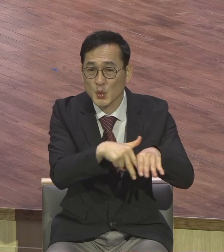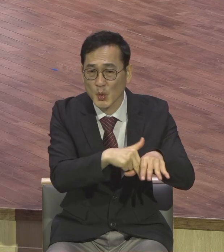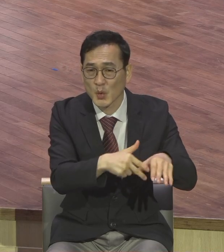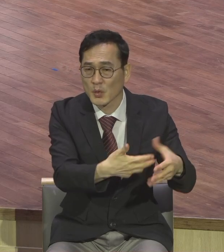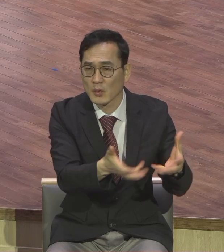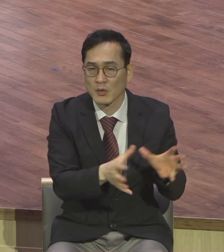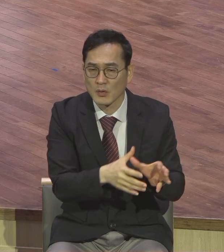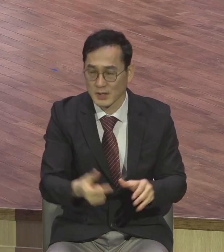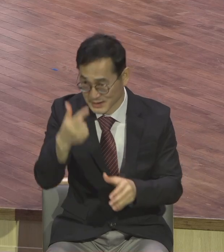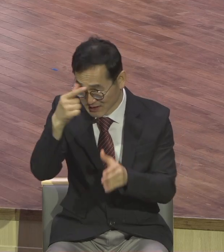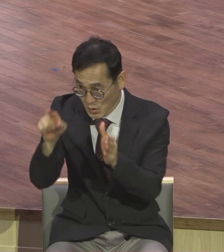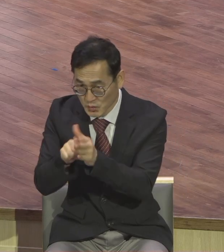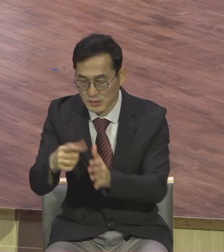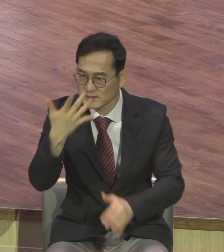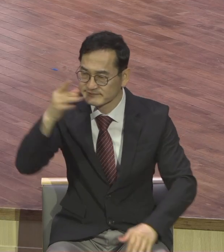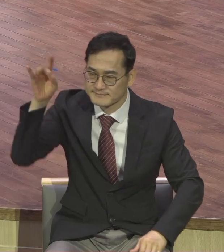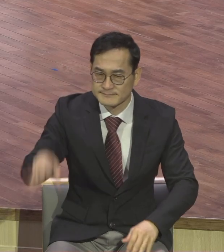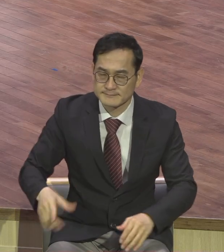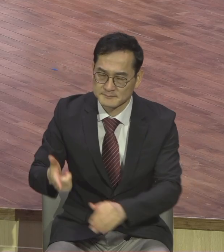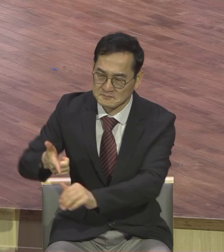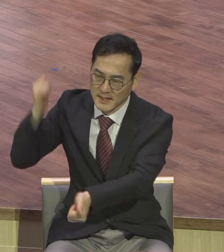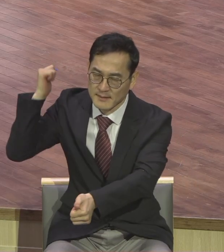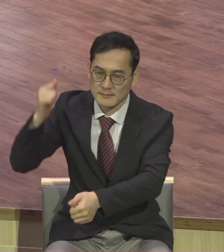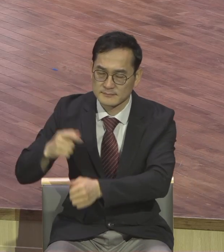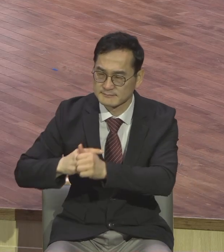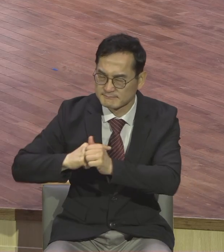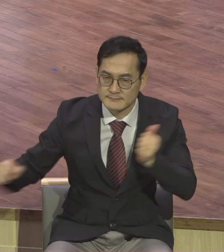없어요. 기독교는 무조건 죽인.